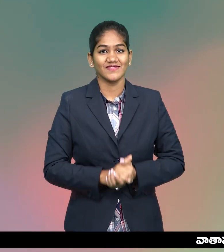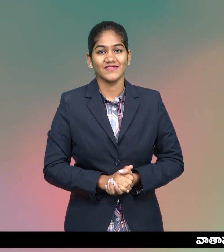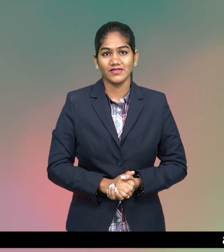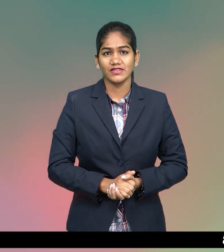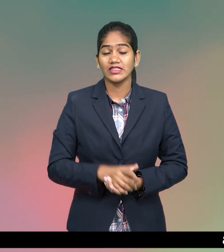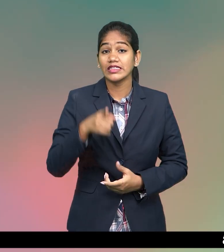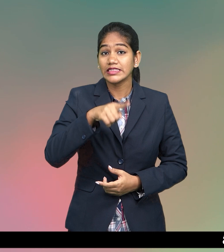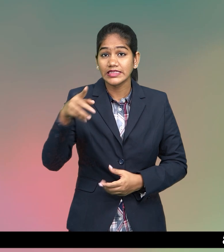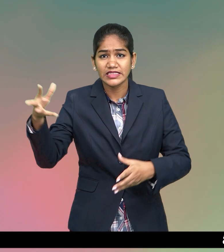వీటితో పాటు